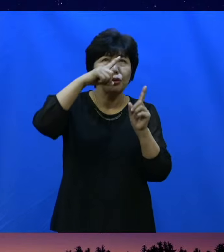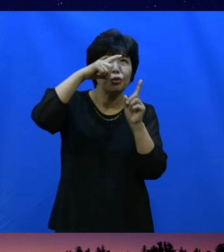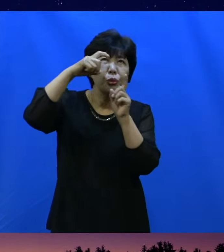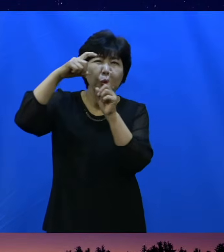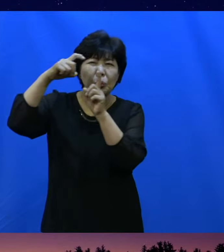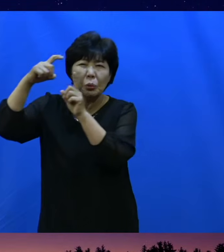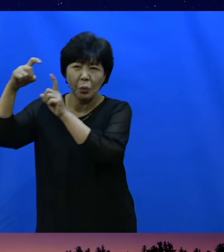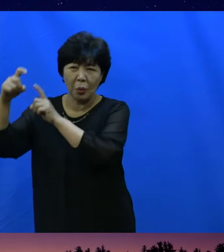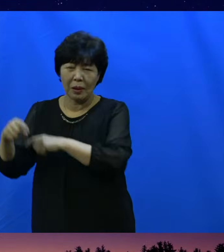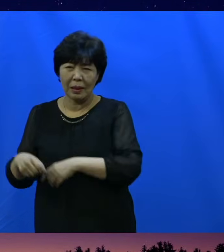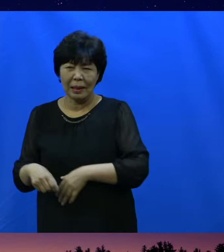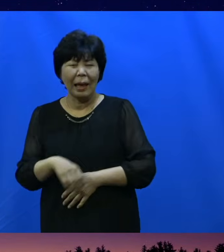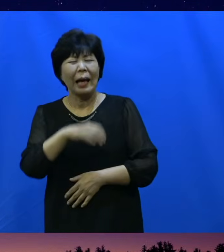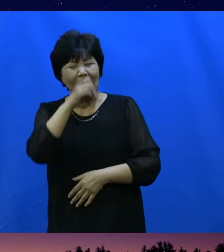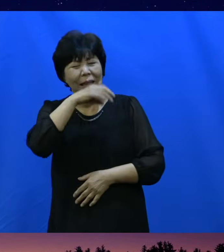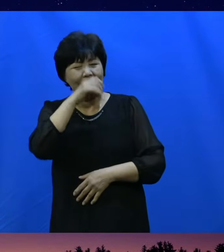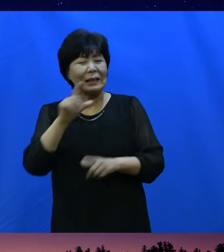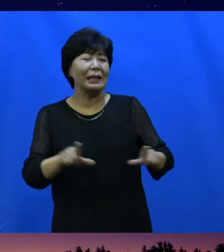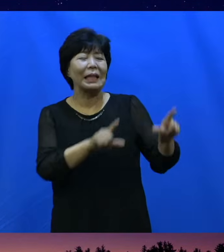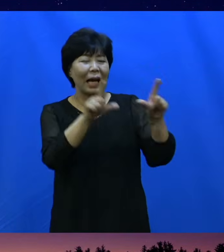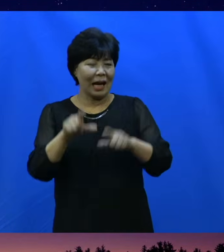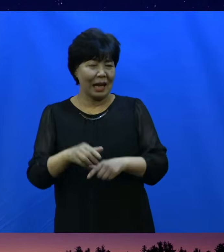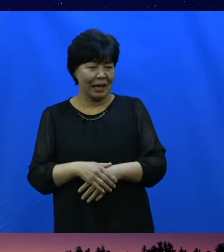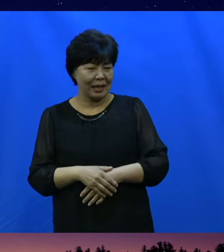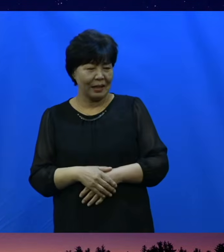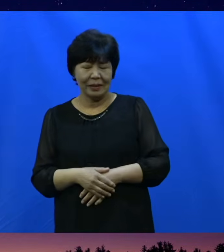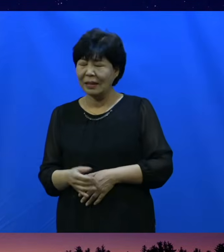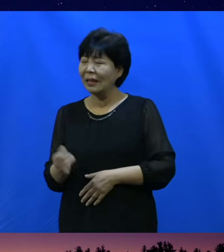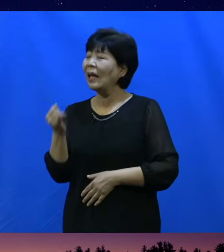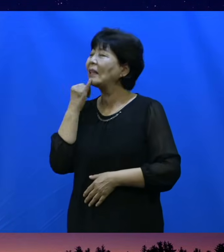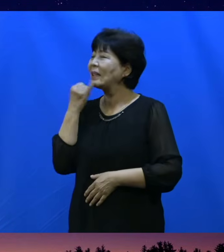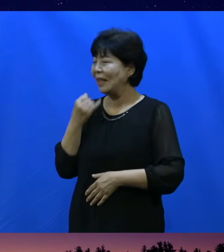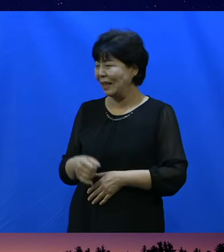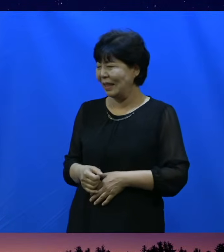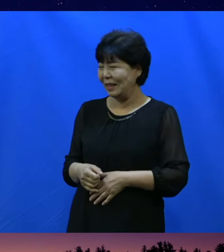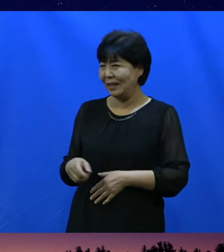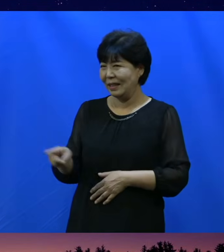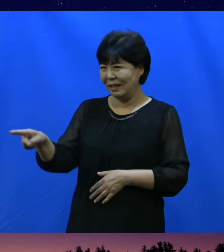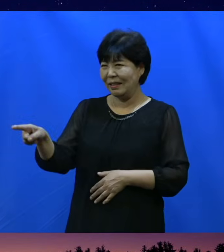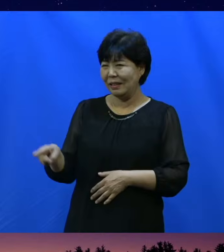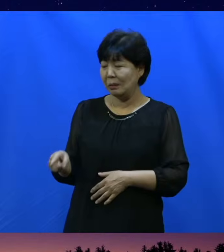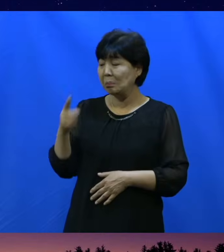야, 그냥 살아. 그냥 대충. 너 별 볼 일 없잖아.